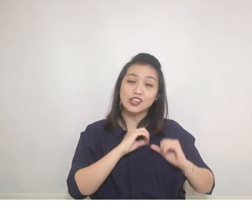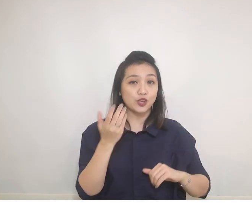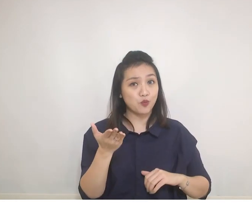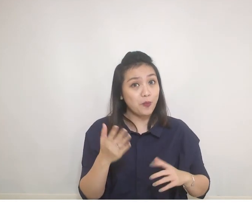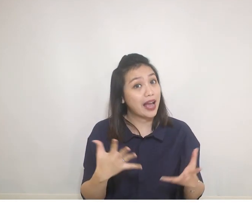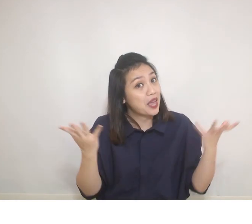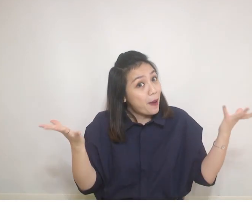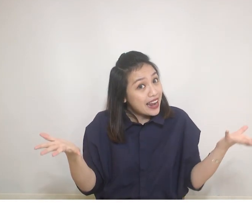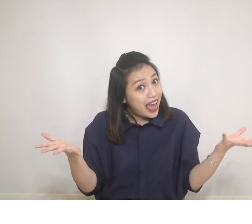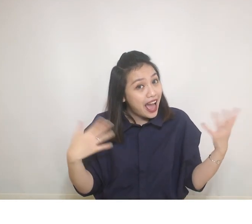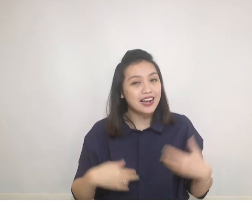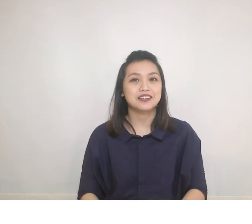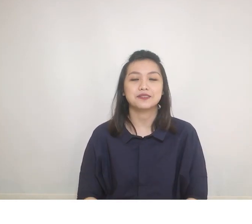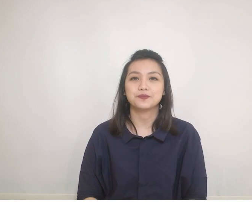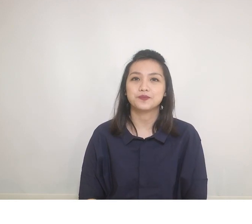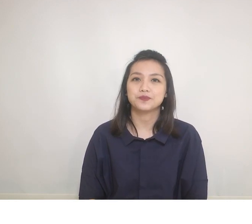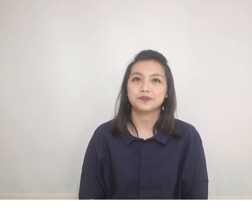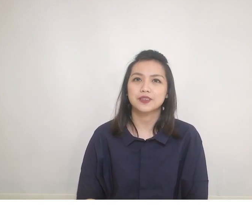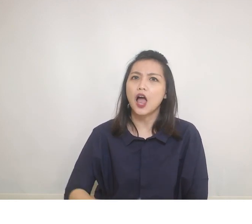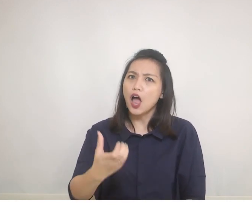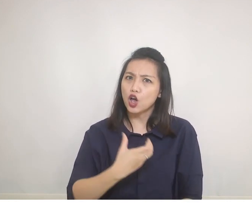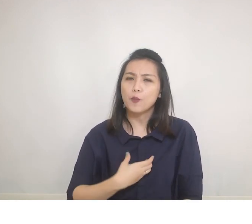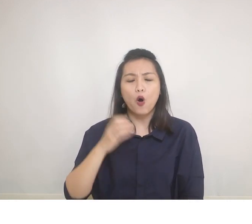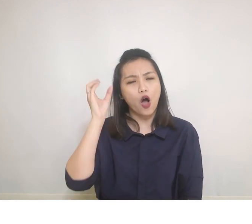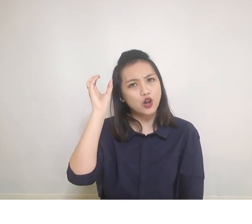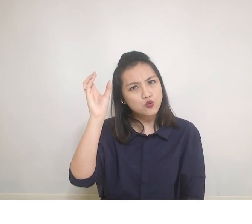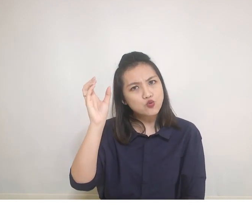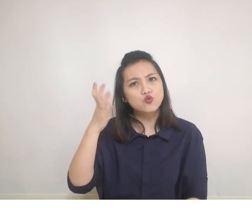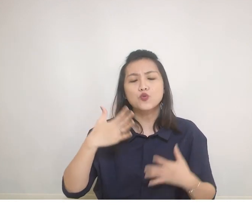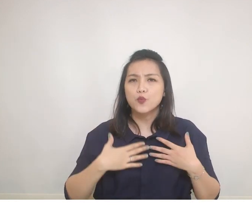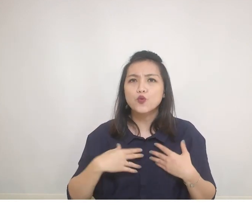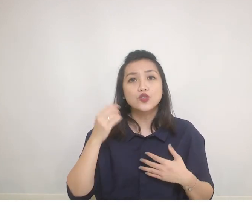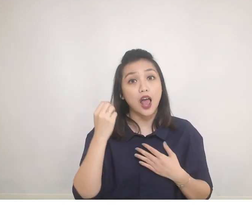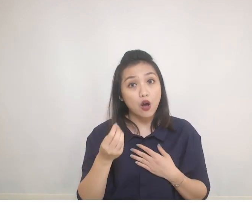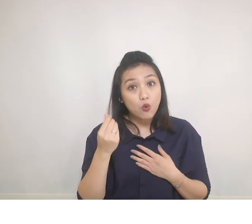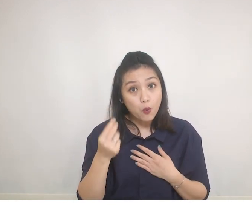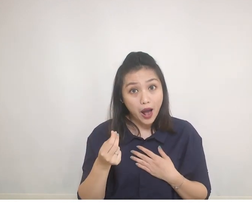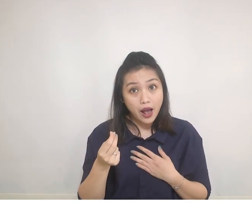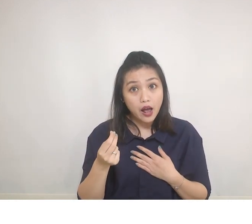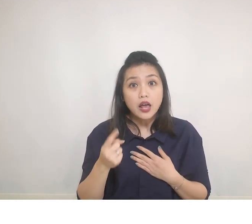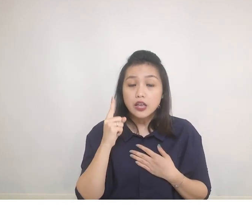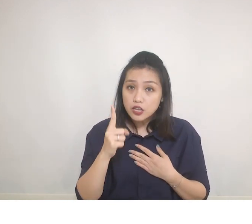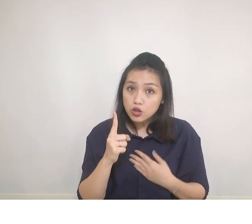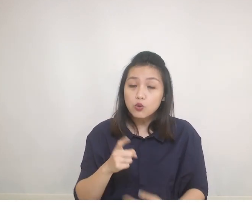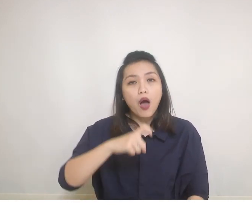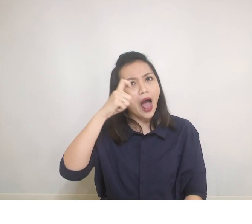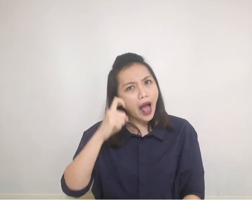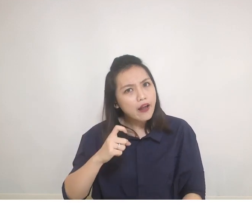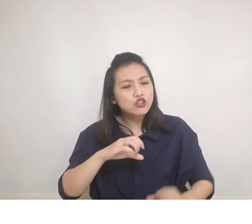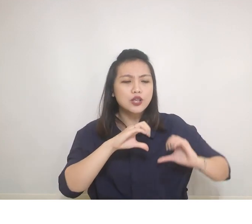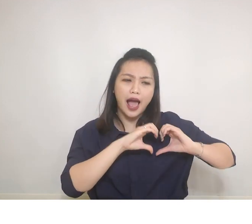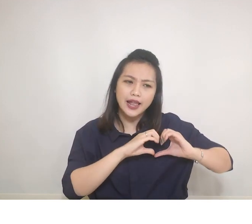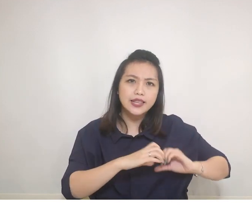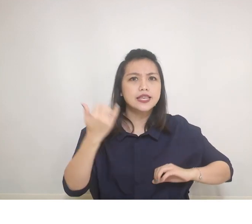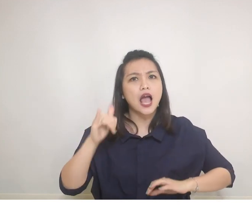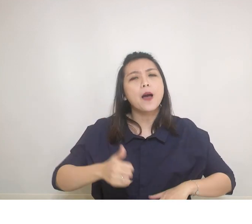tuh benar-benar hidup tuh untuk uang. Saya tuh bekerja dari pagi sampai malam, itu pikiran saya untuk kerjaan, bagaimana bisnis saya